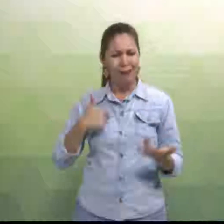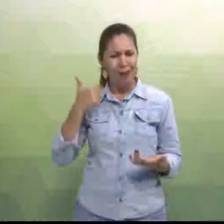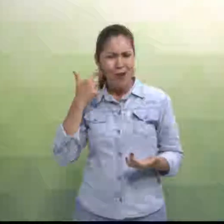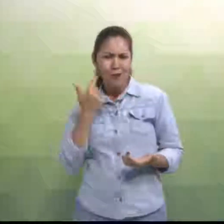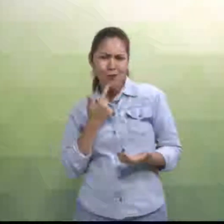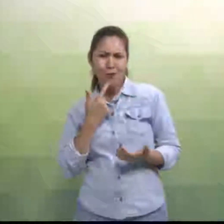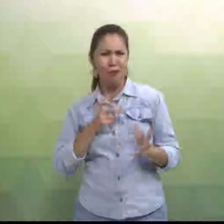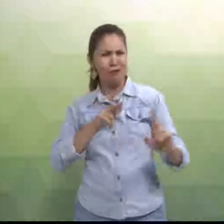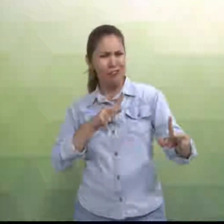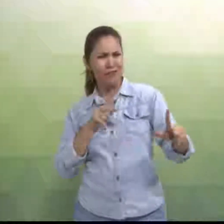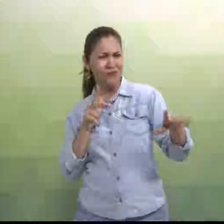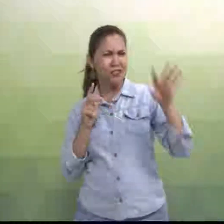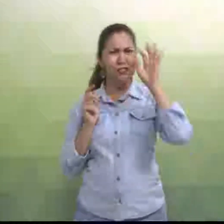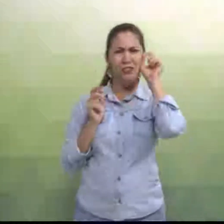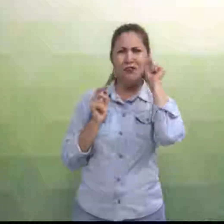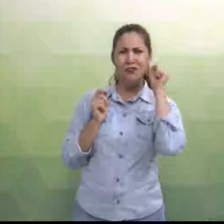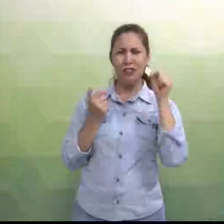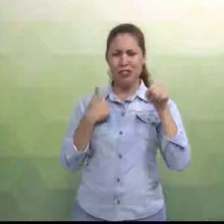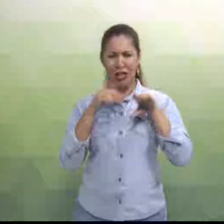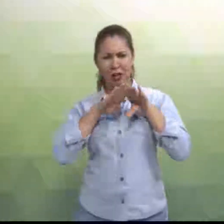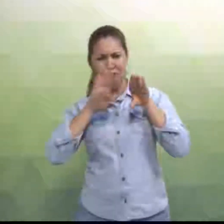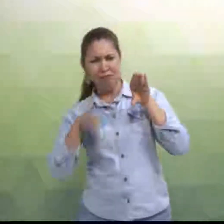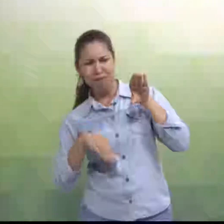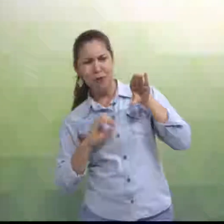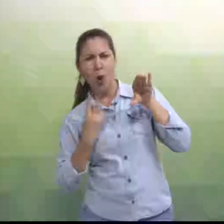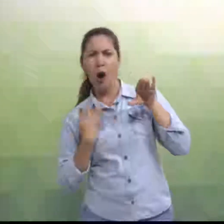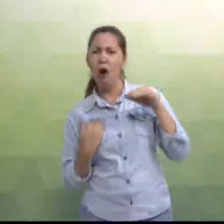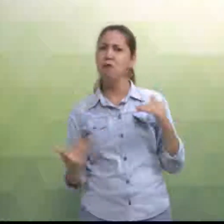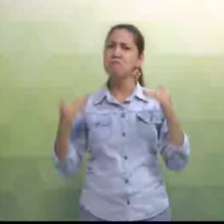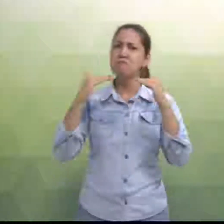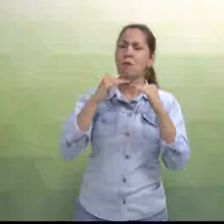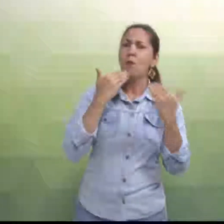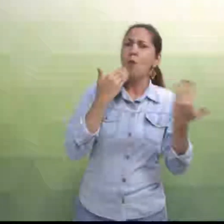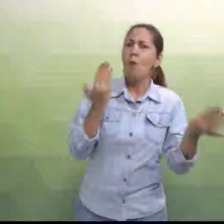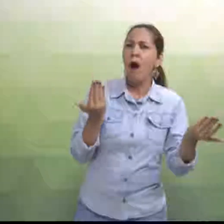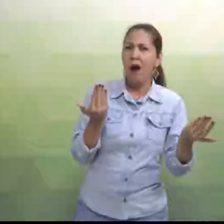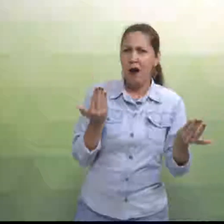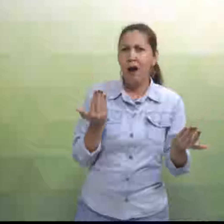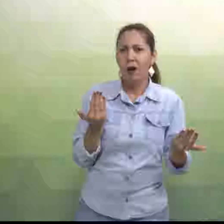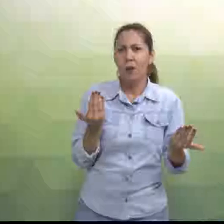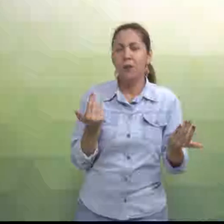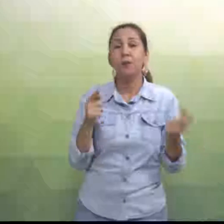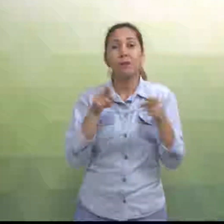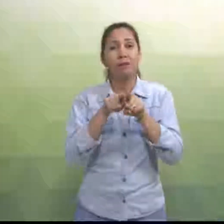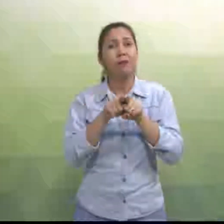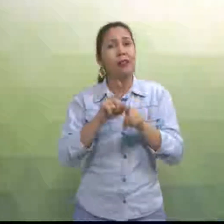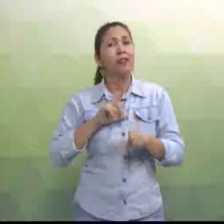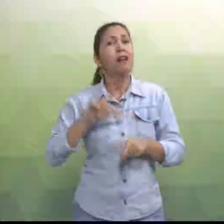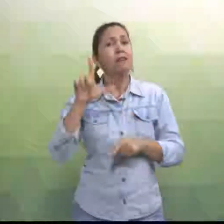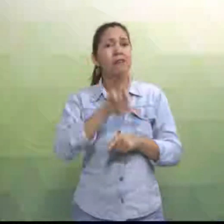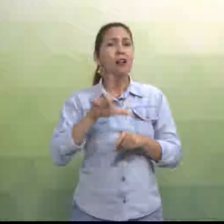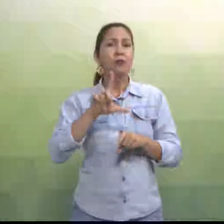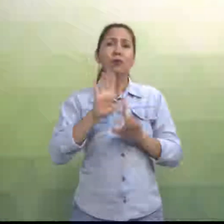ele é surdo, que ele é diferente do ouvinte, mas ele vai estar subordinado ao ouvinte?